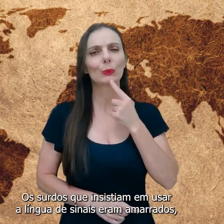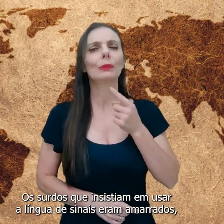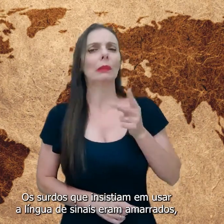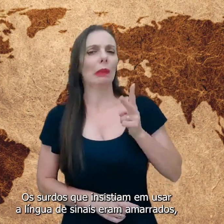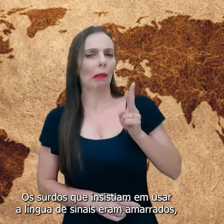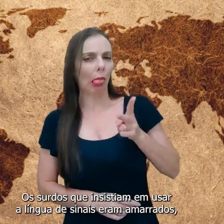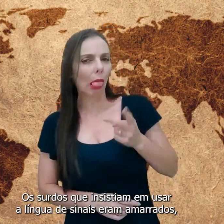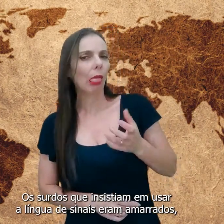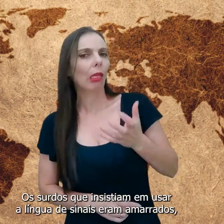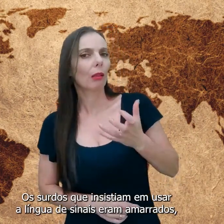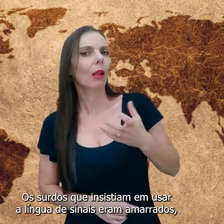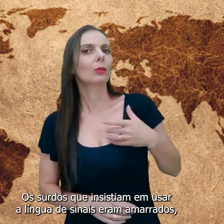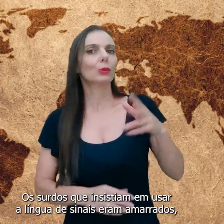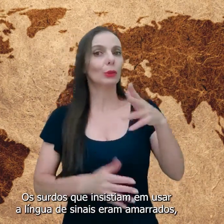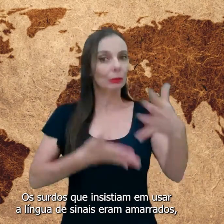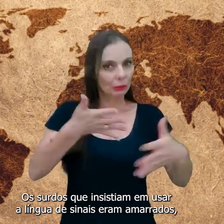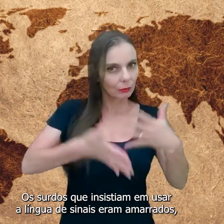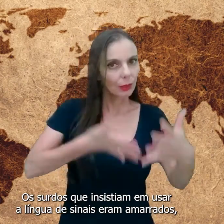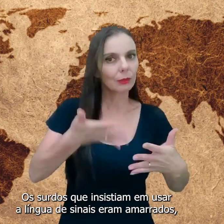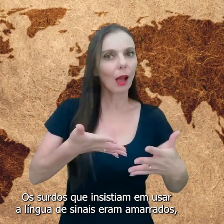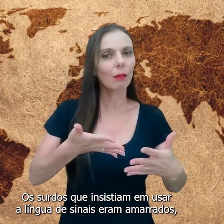insistiam em usar a língua de sinais eram amarrados,